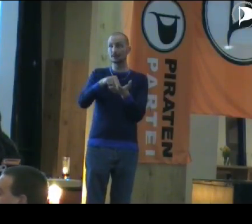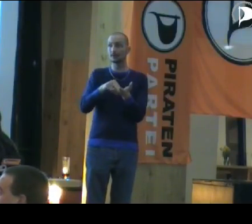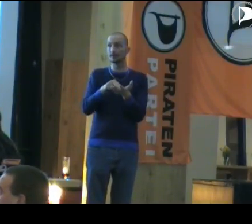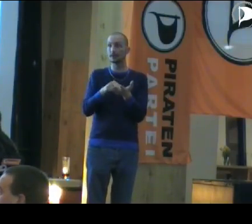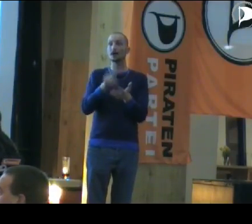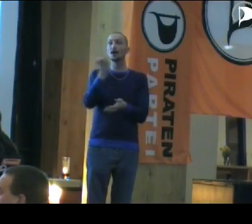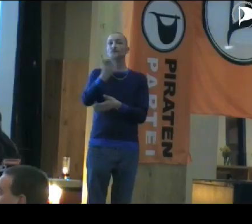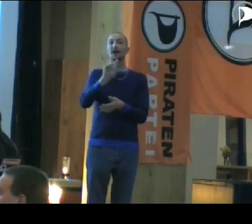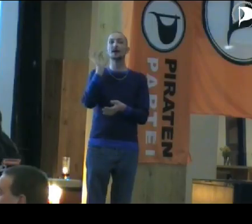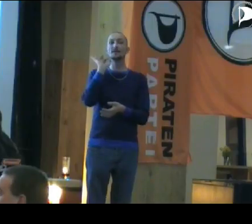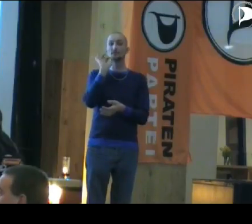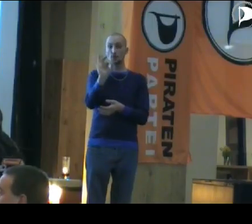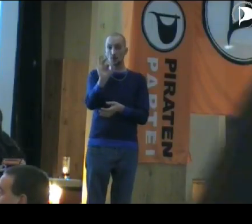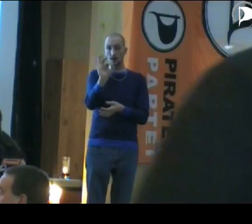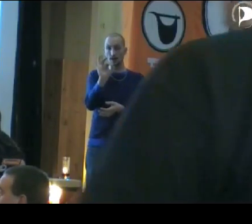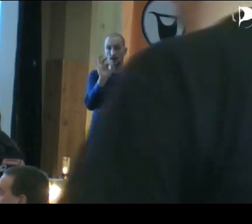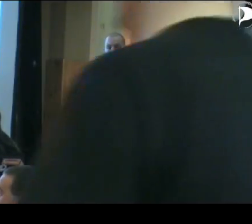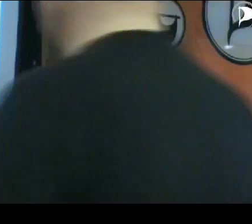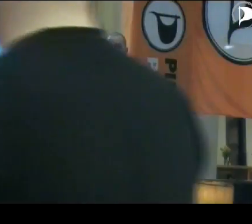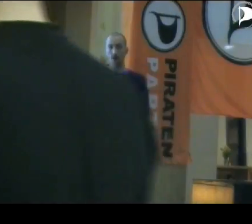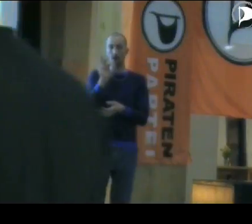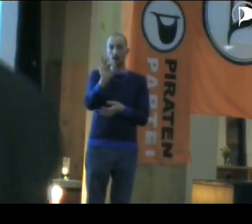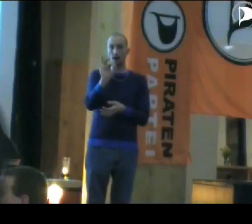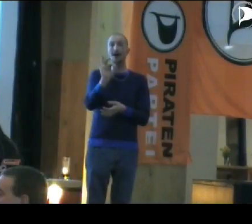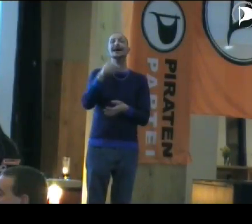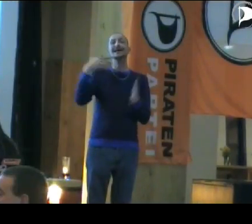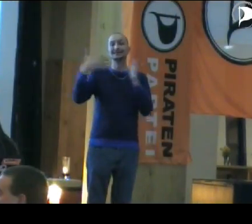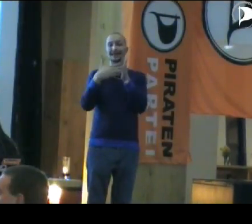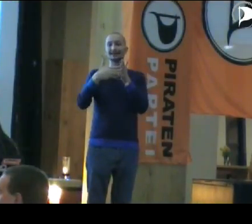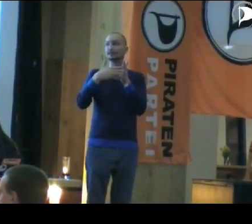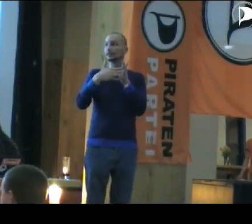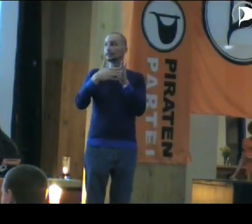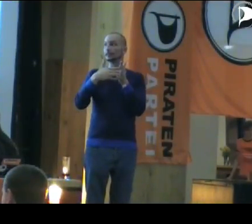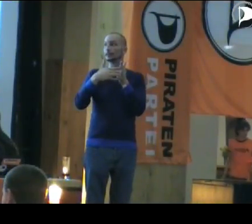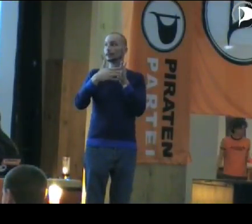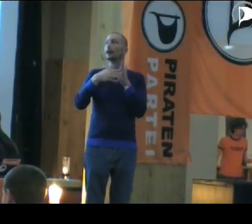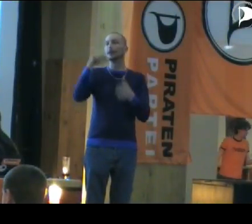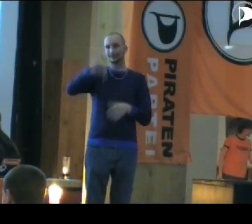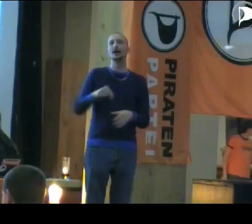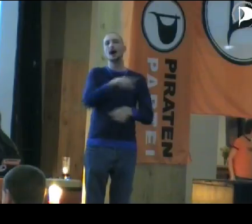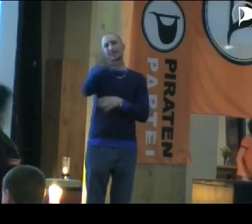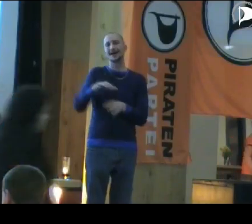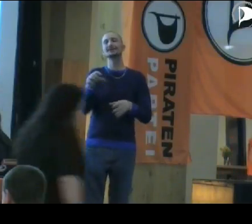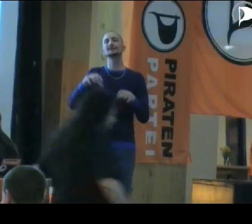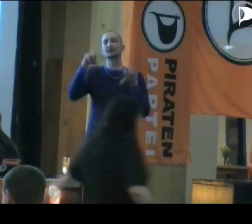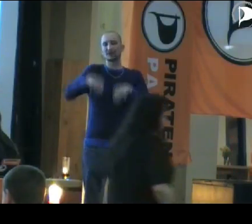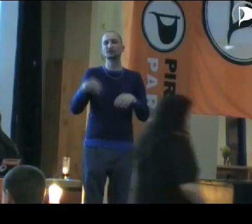werden könnte diskussion zum thema test instanz feedback und diskutierten über die landesgeschäftsstelle